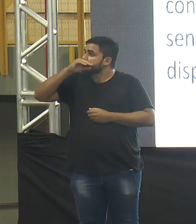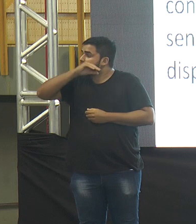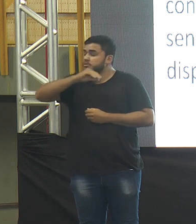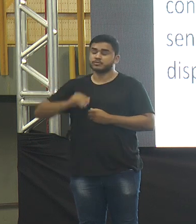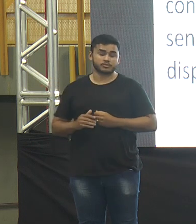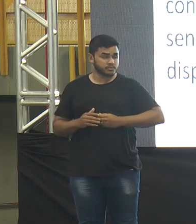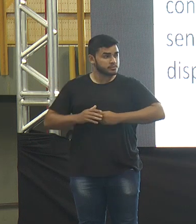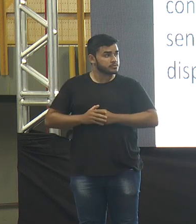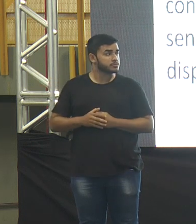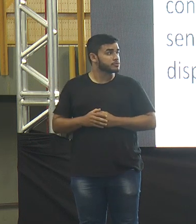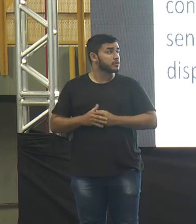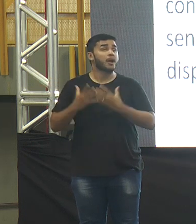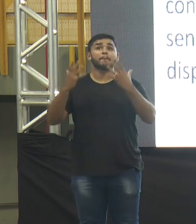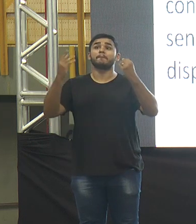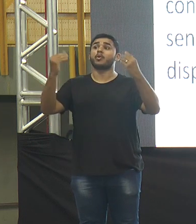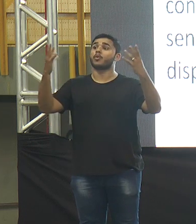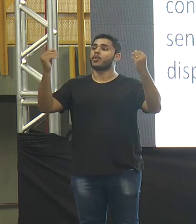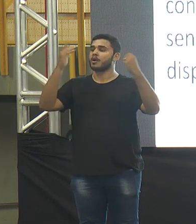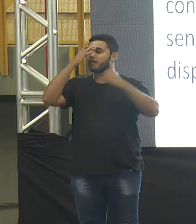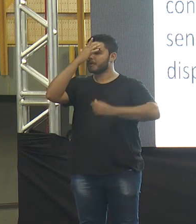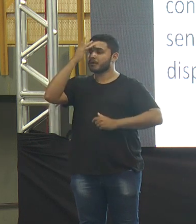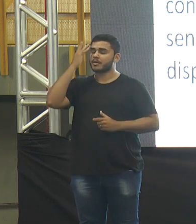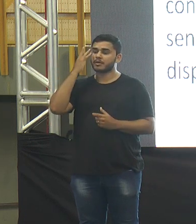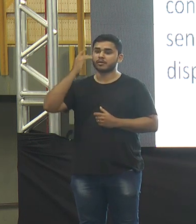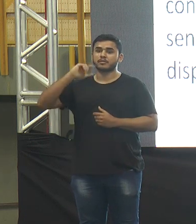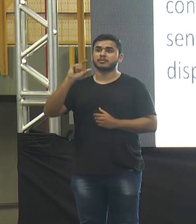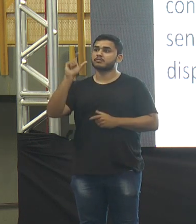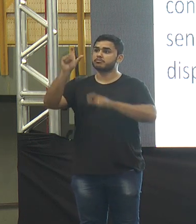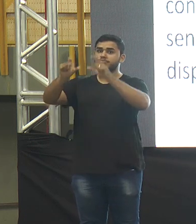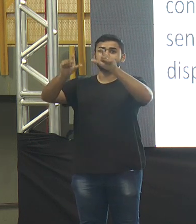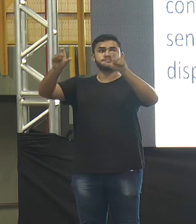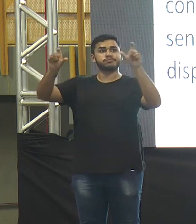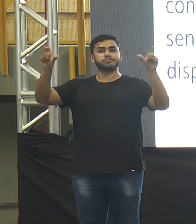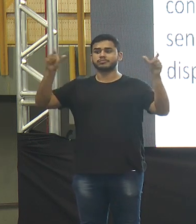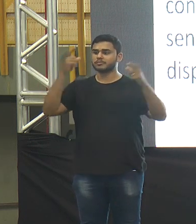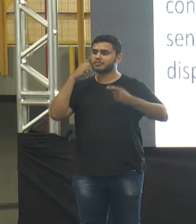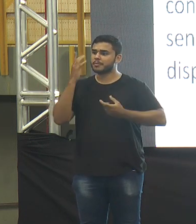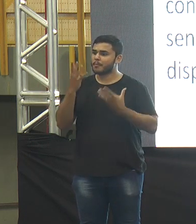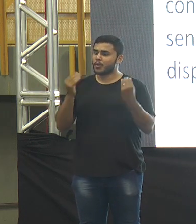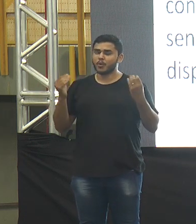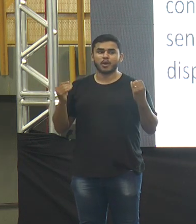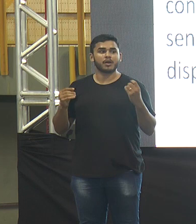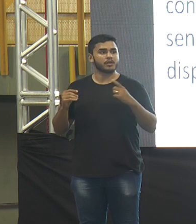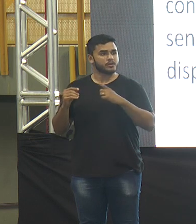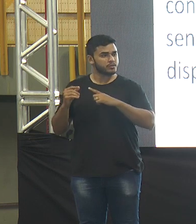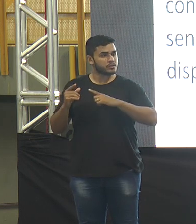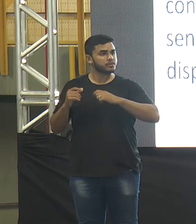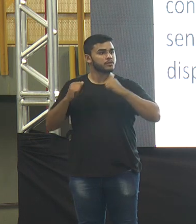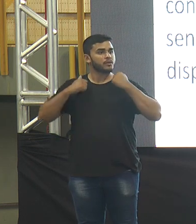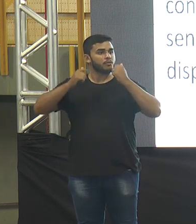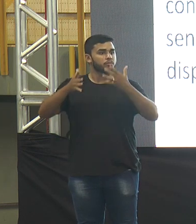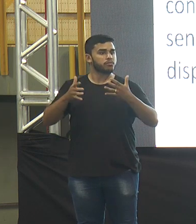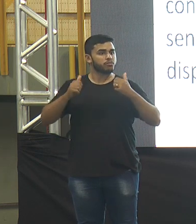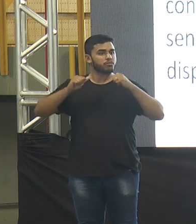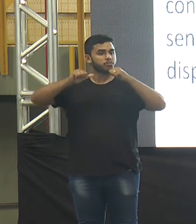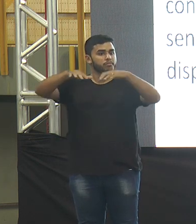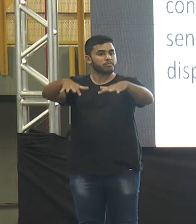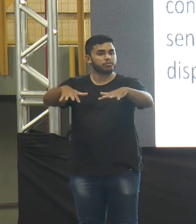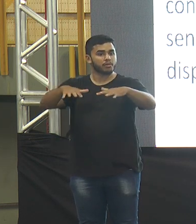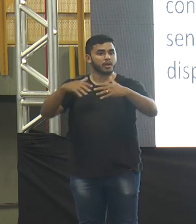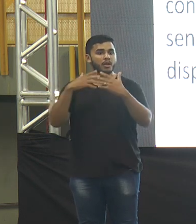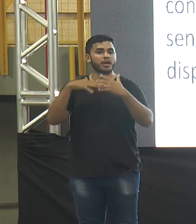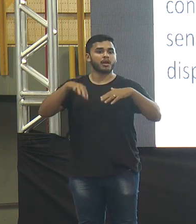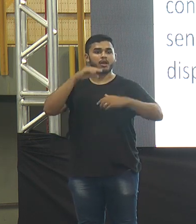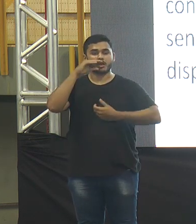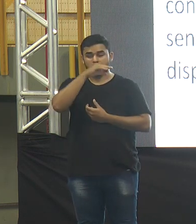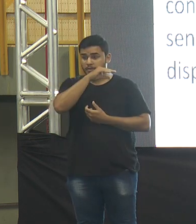quente? Muita gente, muitos sistemas, muita combustão, muito calor sendo liberado. Então, tudo isso